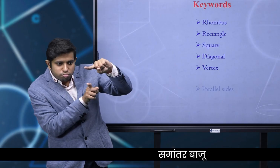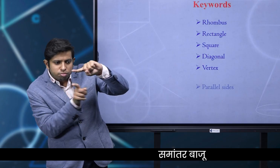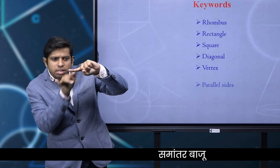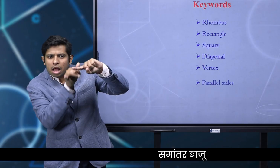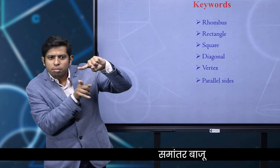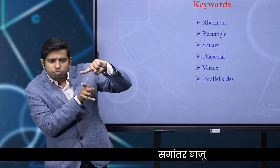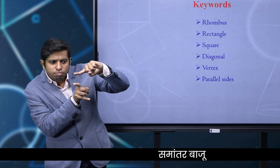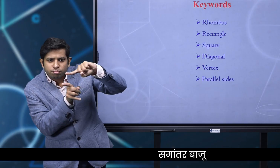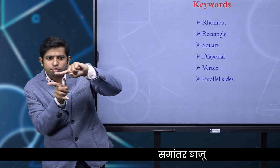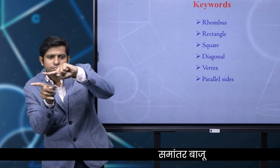समांतर बाजू,